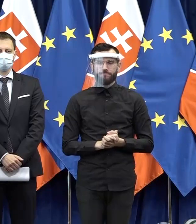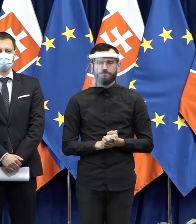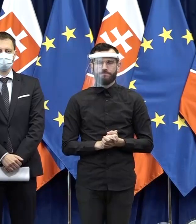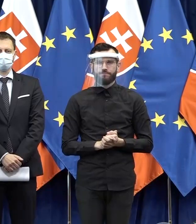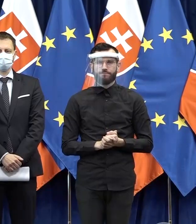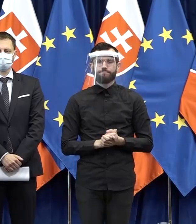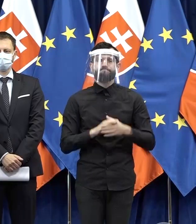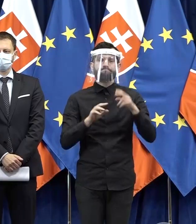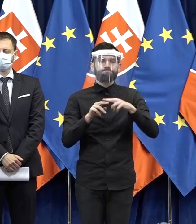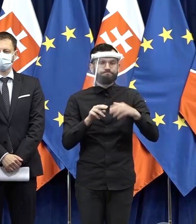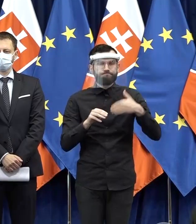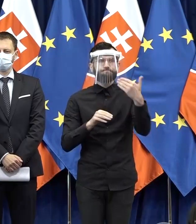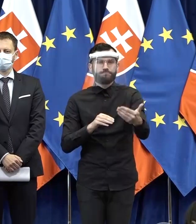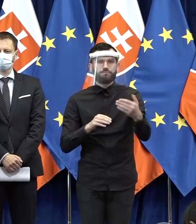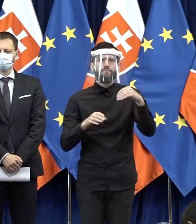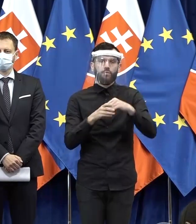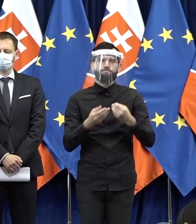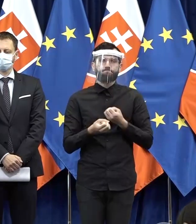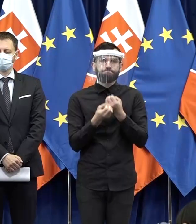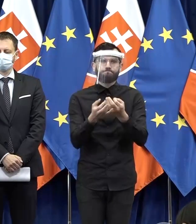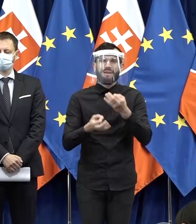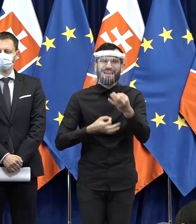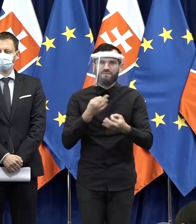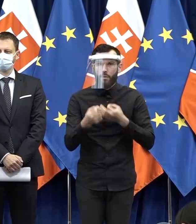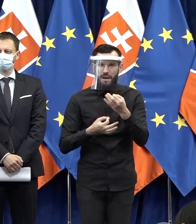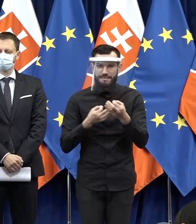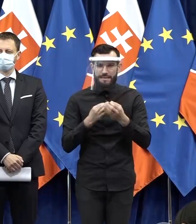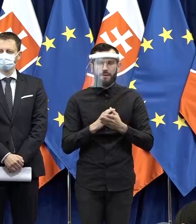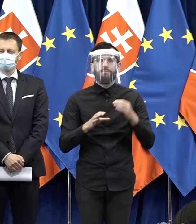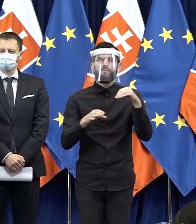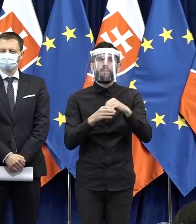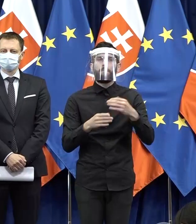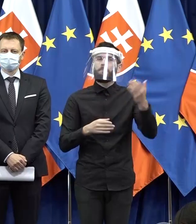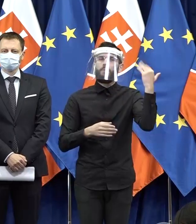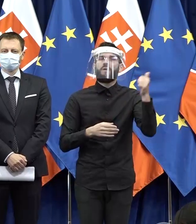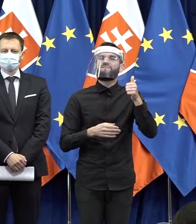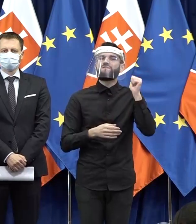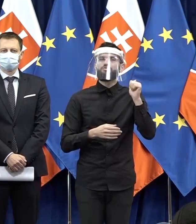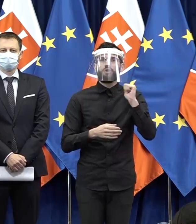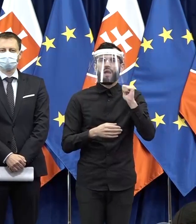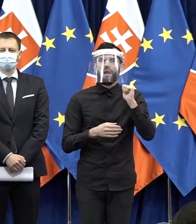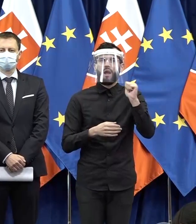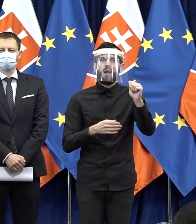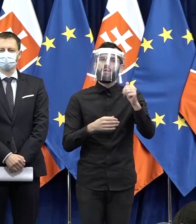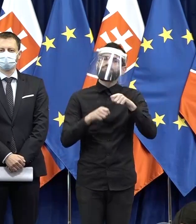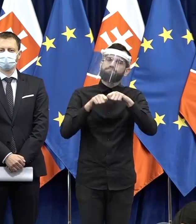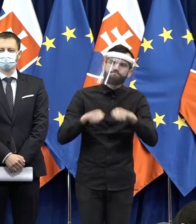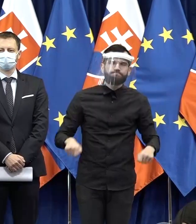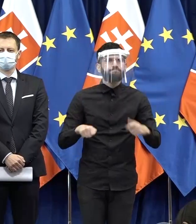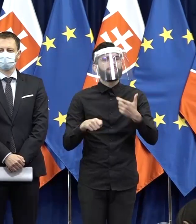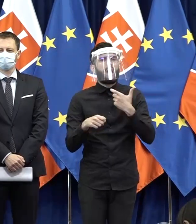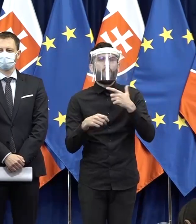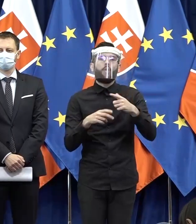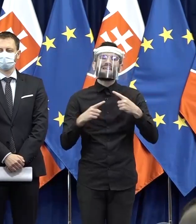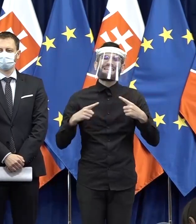A následne vás budem informovať o tom, aké bolo vlastne včerajšie rozhodnutie alebo odporúčania ústredného